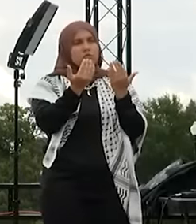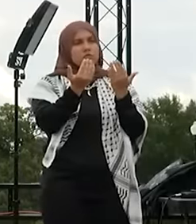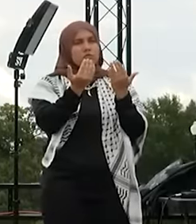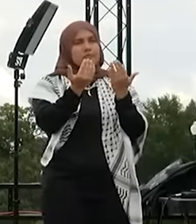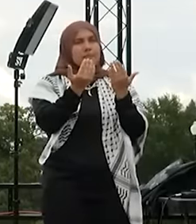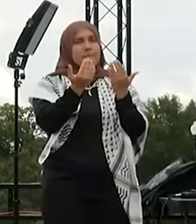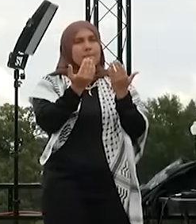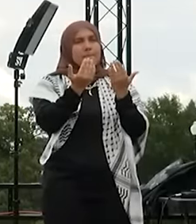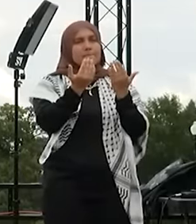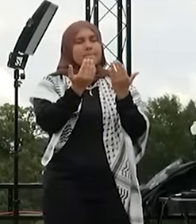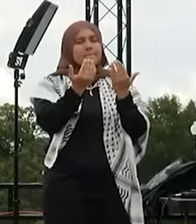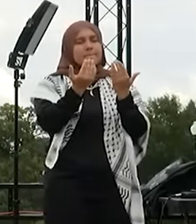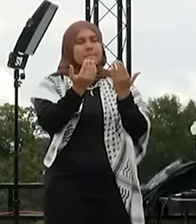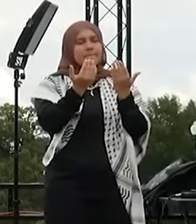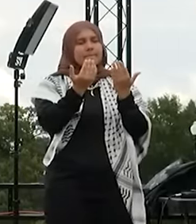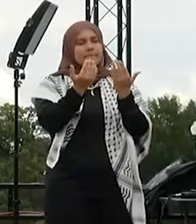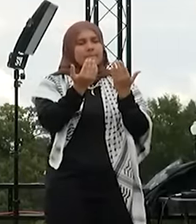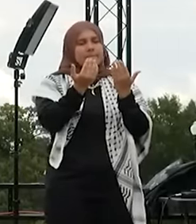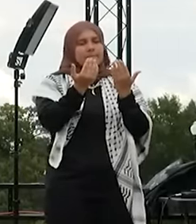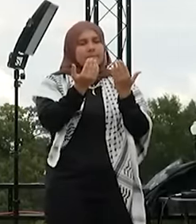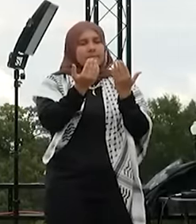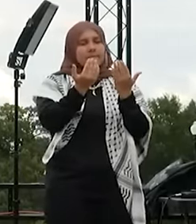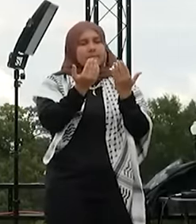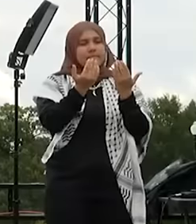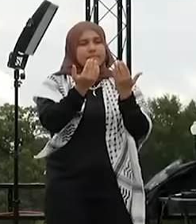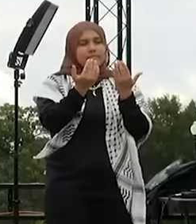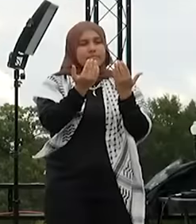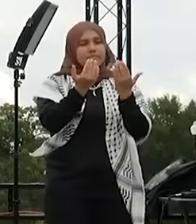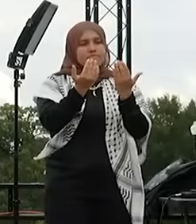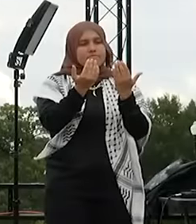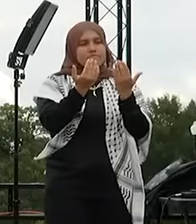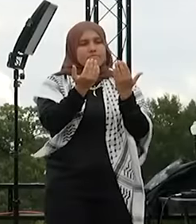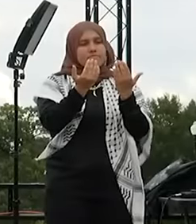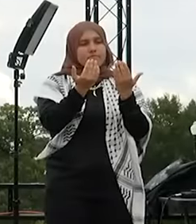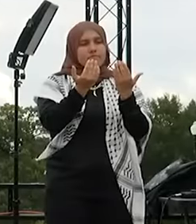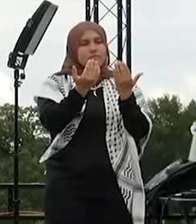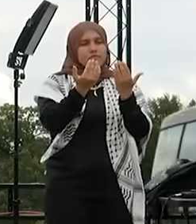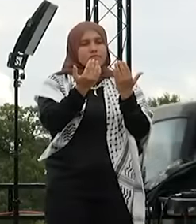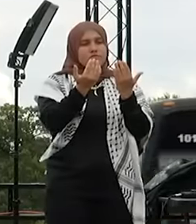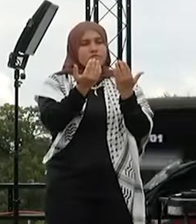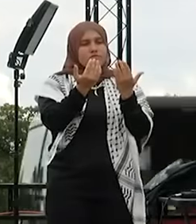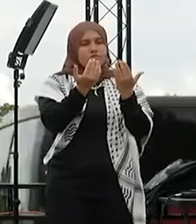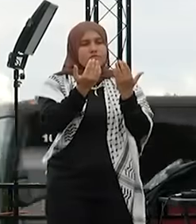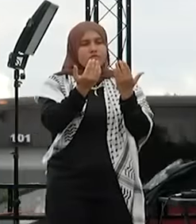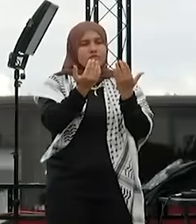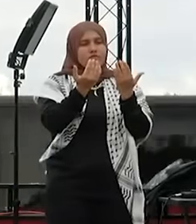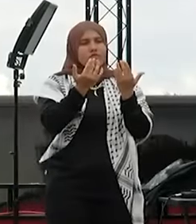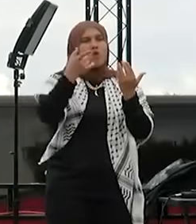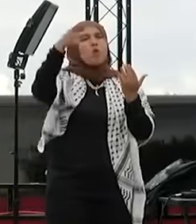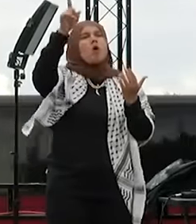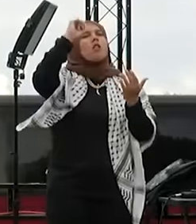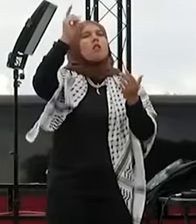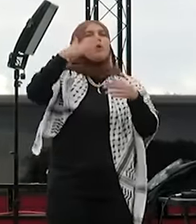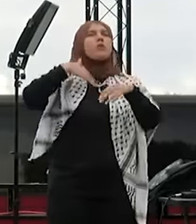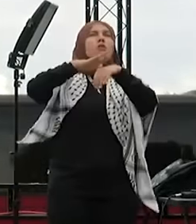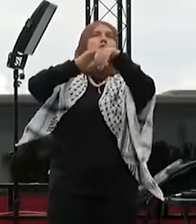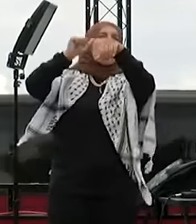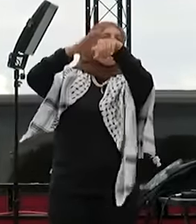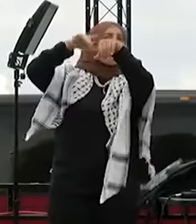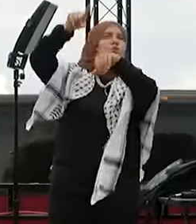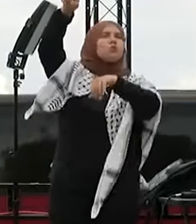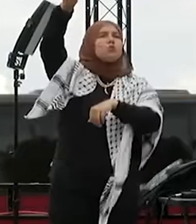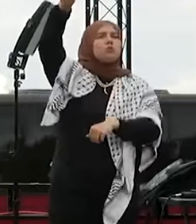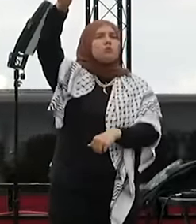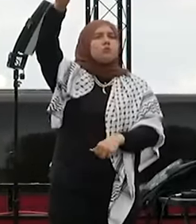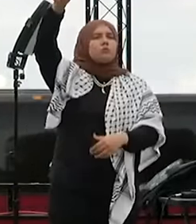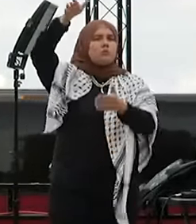به. واعف عنا واغفر لنا وارحمنا. أنت مولانا فانصرنا على القوم الكافرين. Oh Allah, we call upon you and